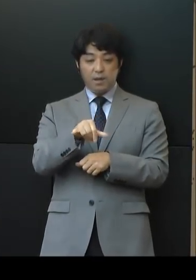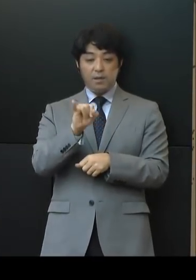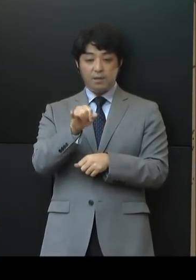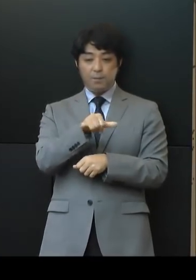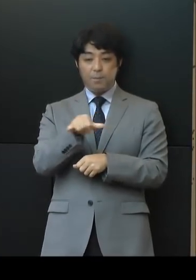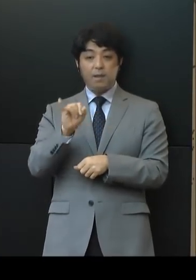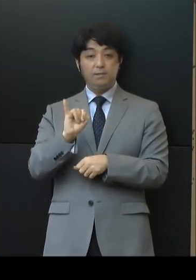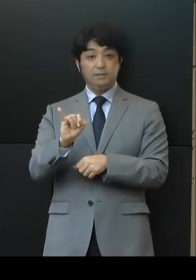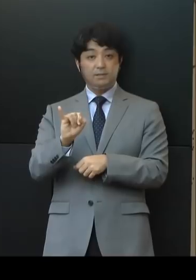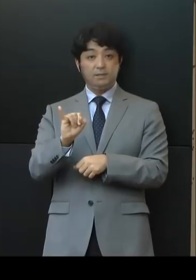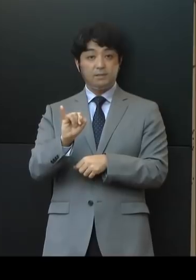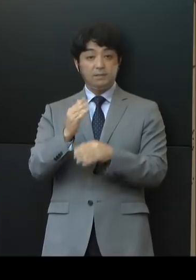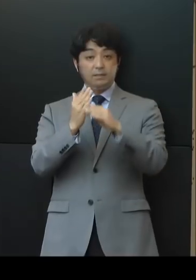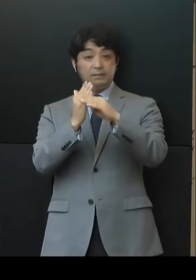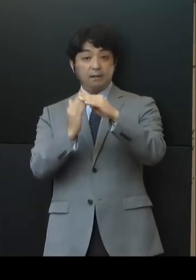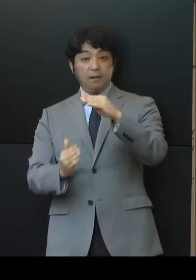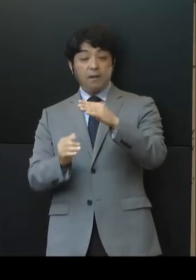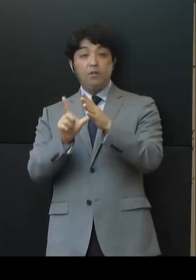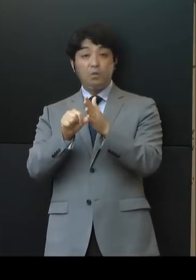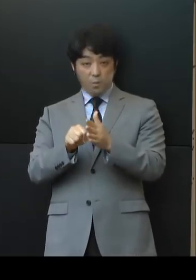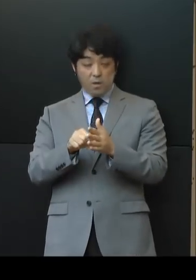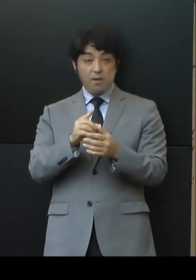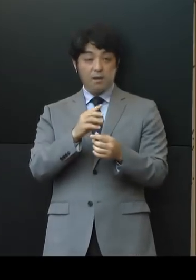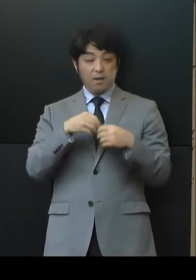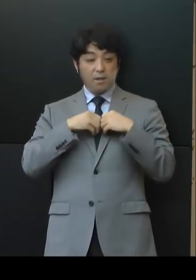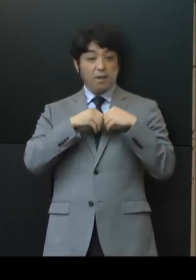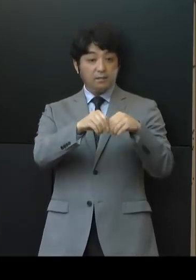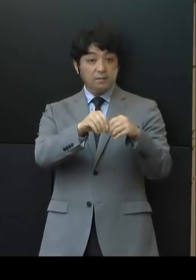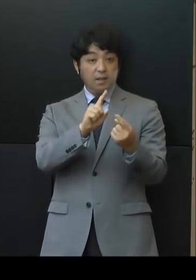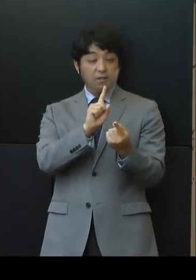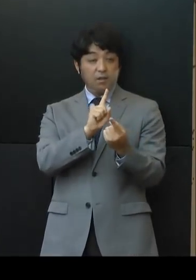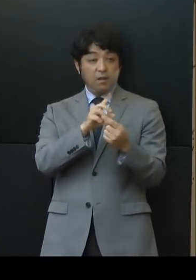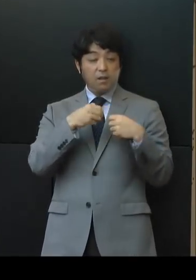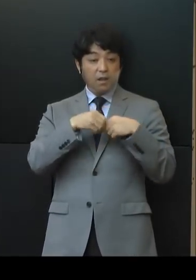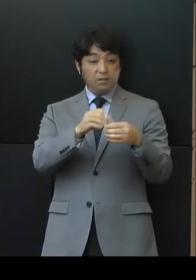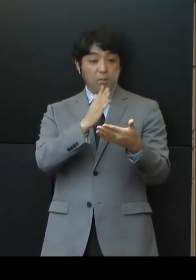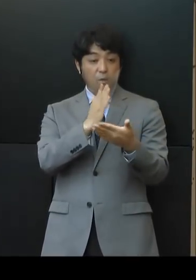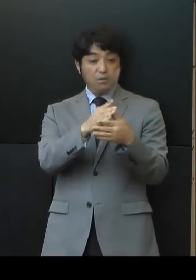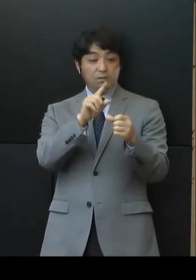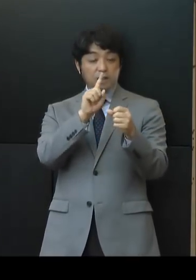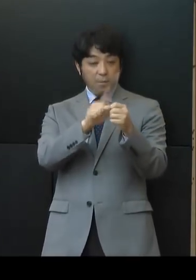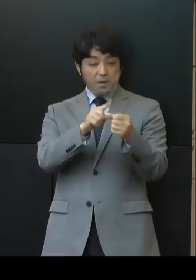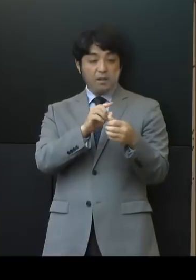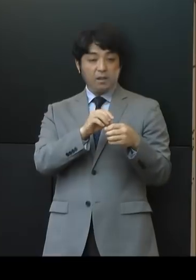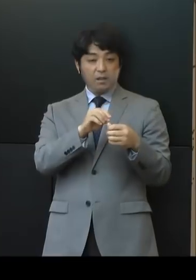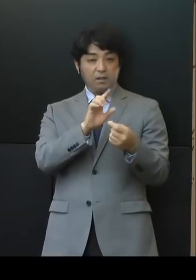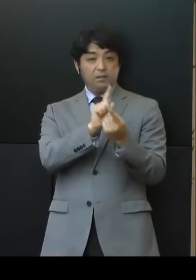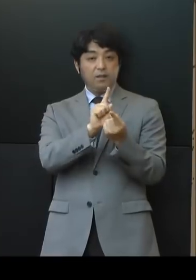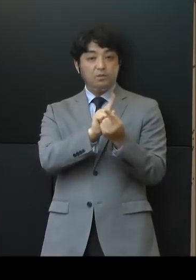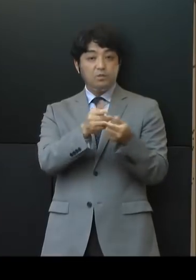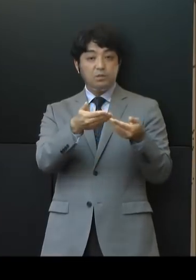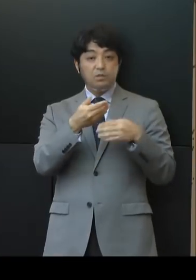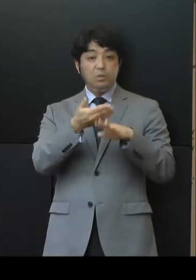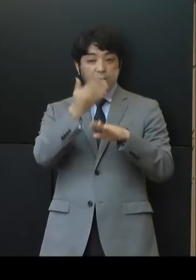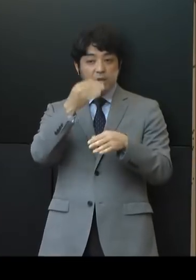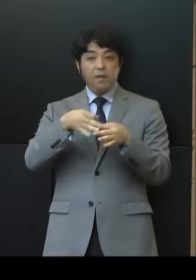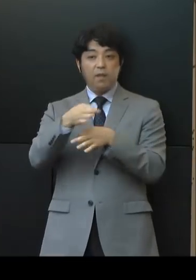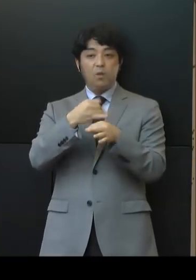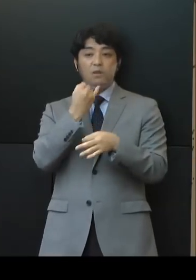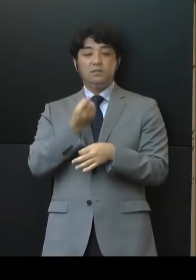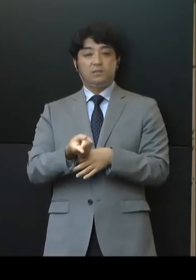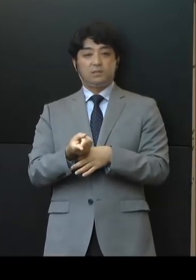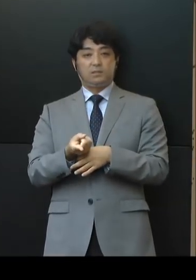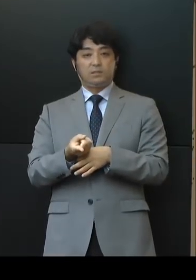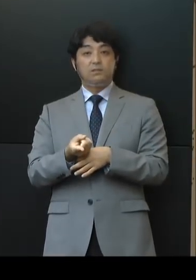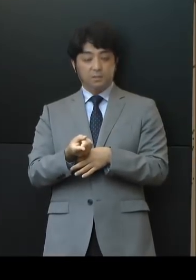ては、適切な感染防止対策を、施した上での営業は可能ですけれども、営業した場合は感染症拡